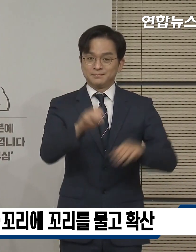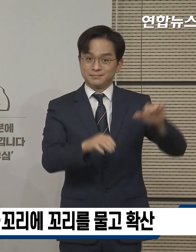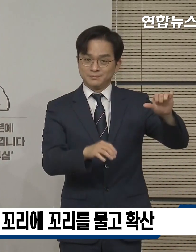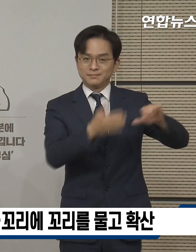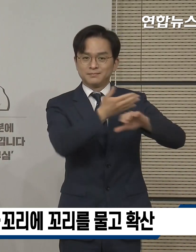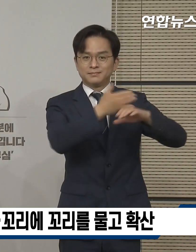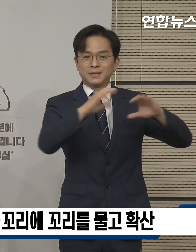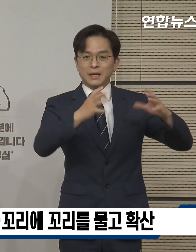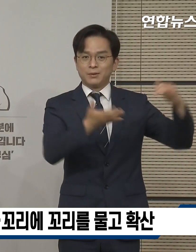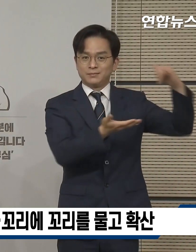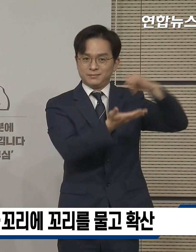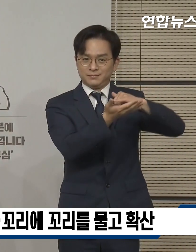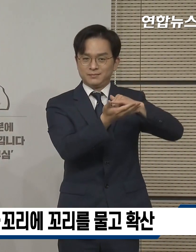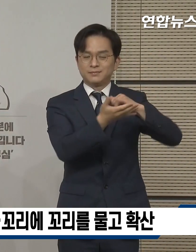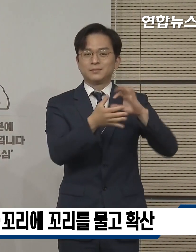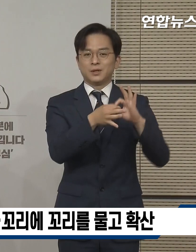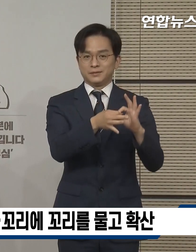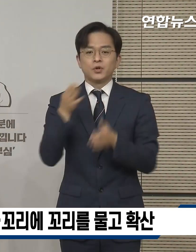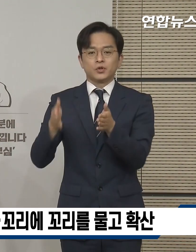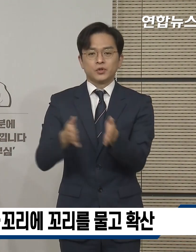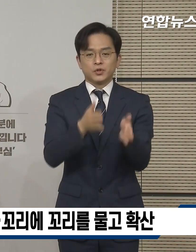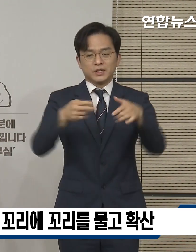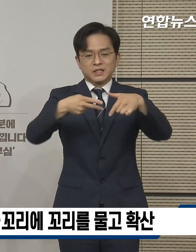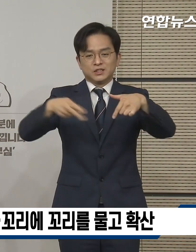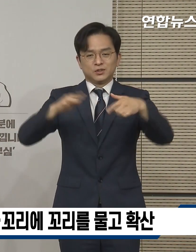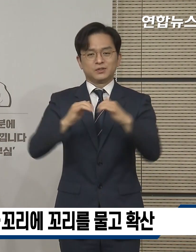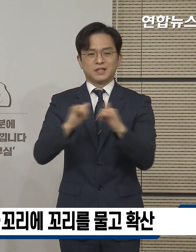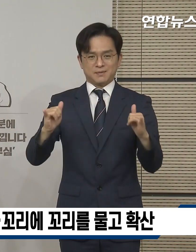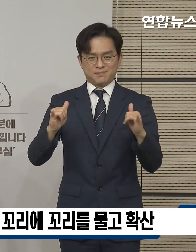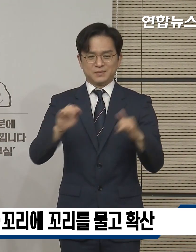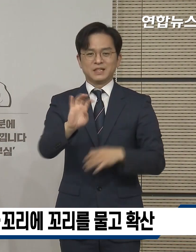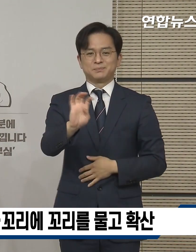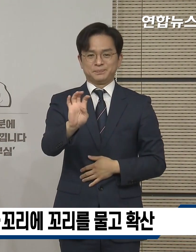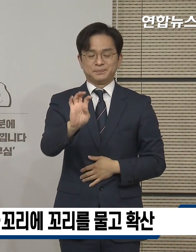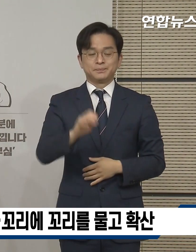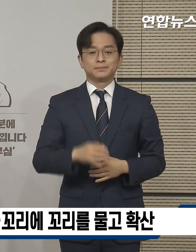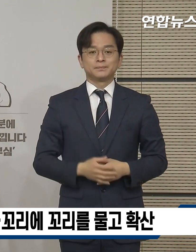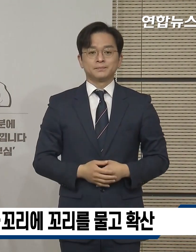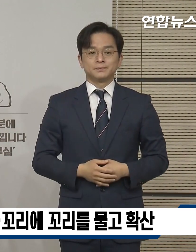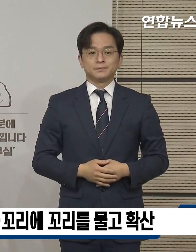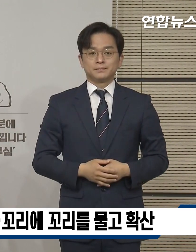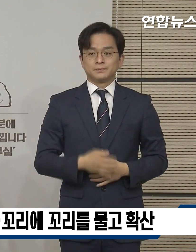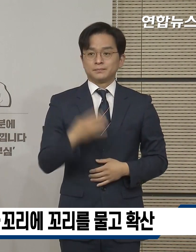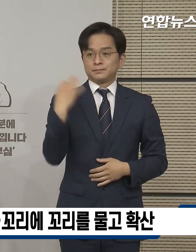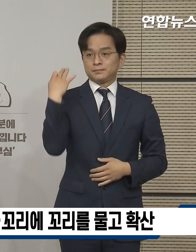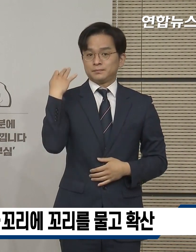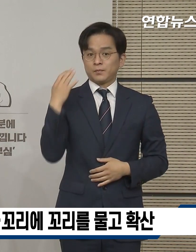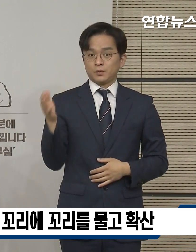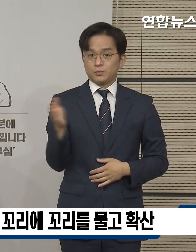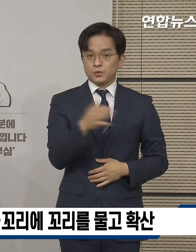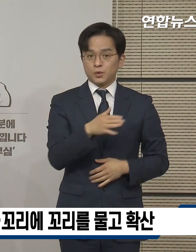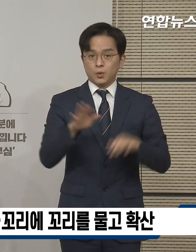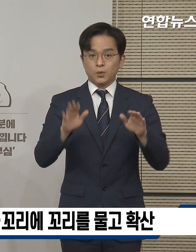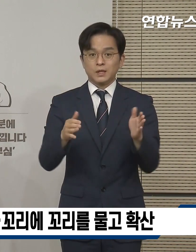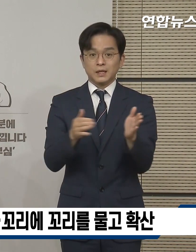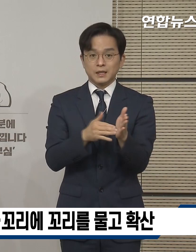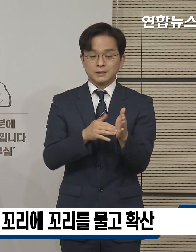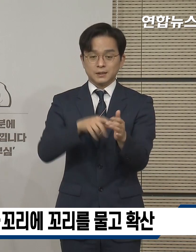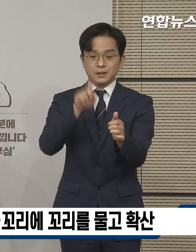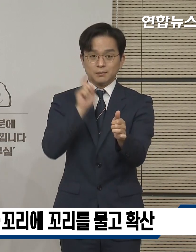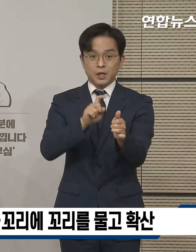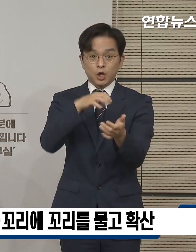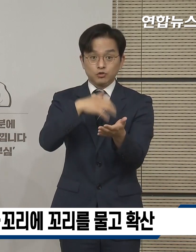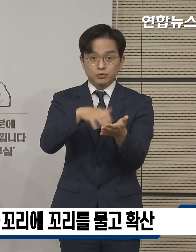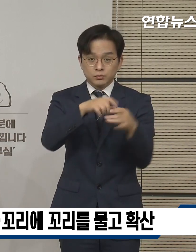5명은 해외 유입 사례입니다. 최근 2주간 신규 확진 환자 발생 현황 추이를